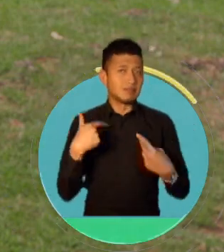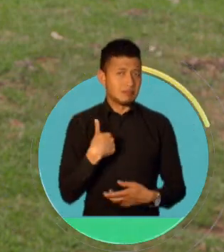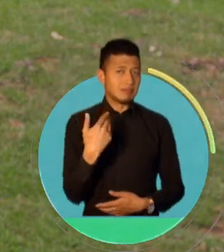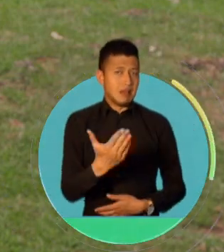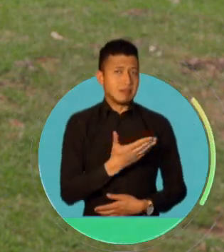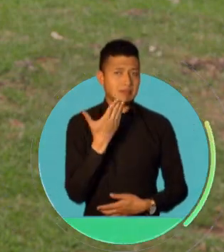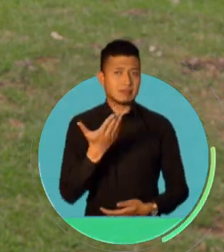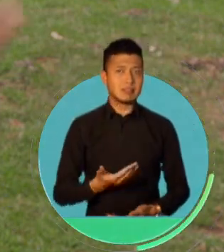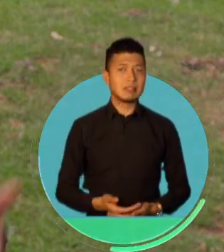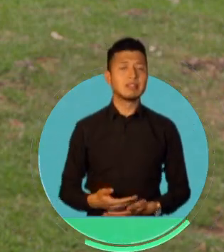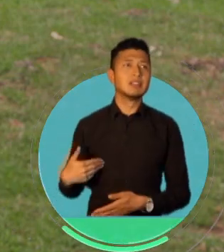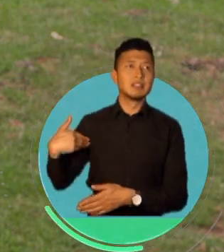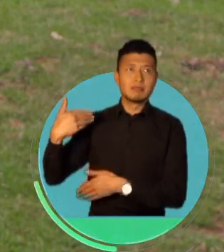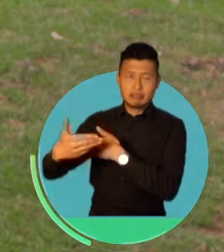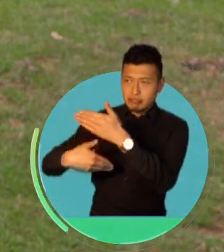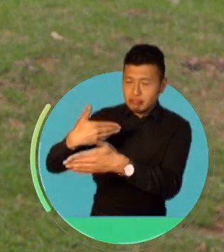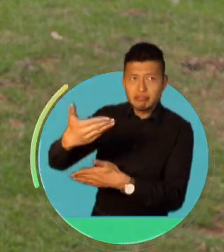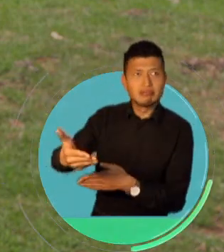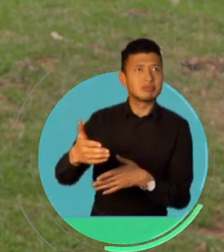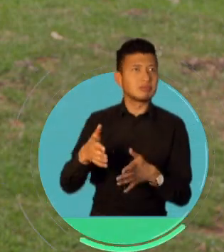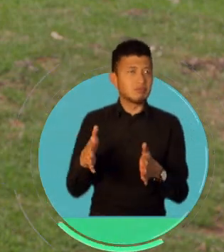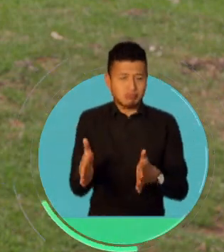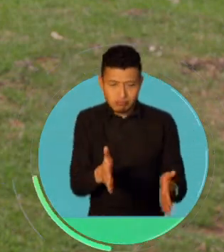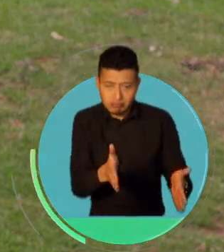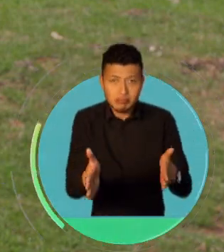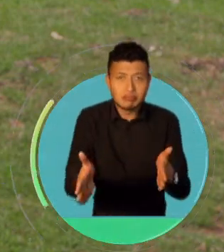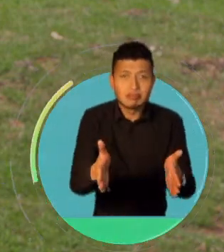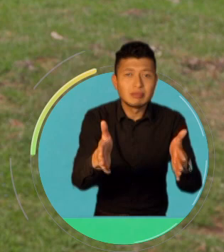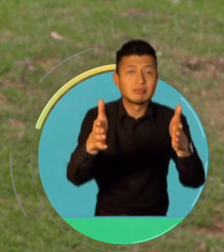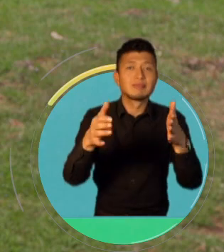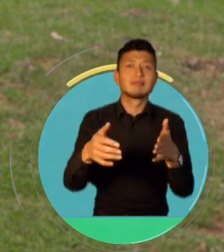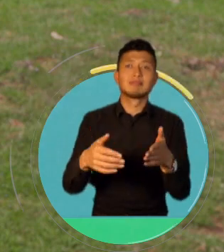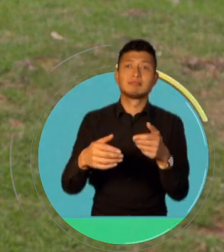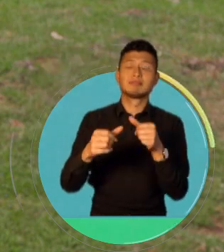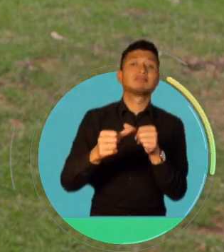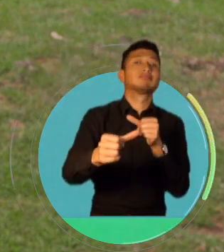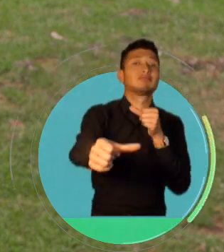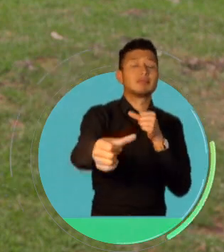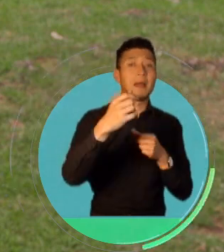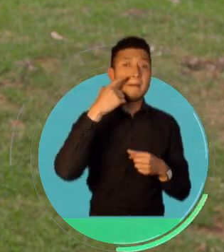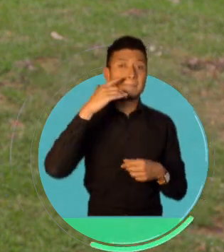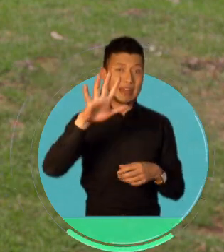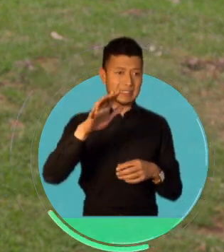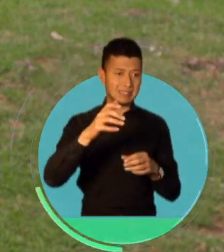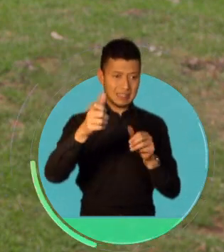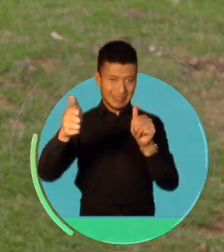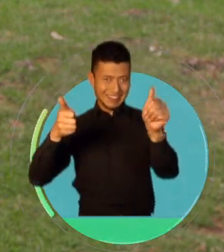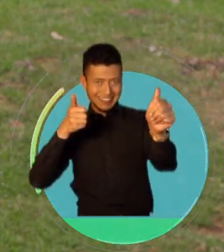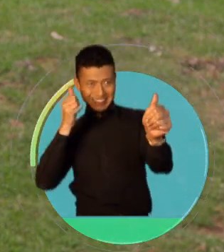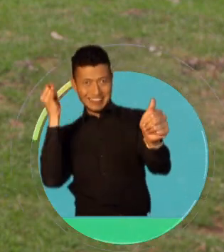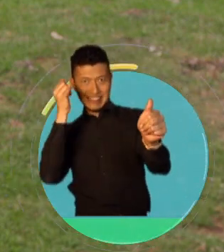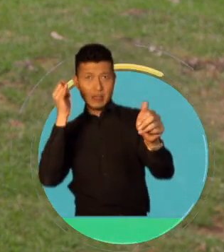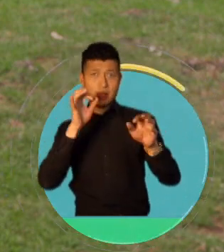enorme y de verdad gracias por el tiempo por tenernos en cuenta y que nos podamos estar viendo